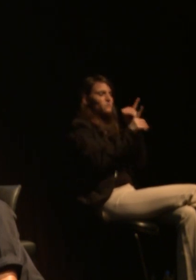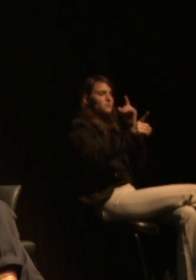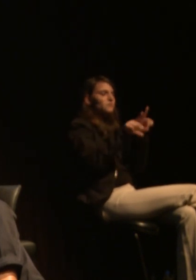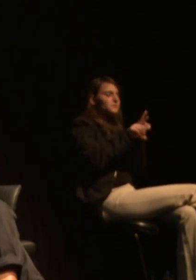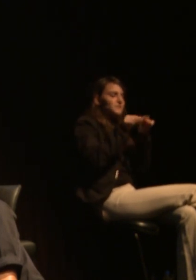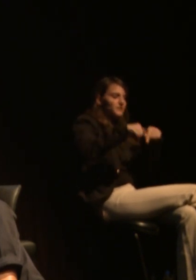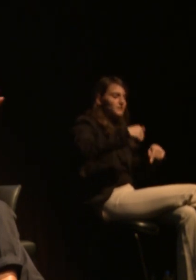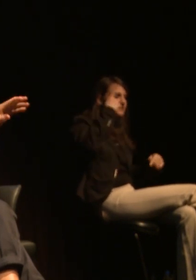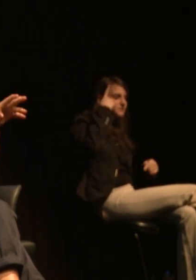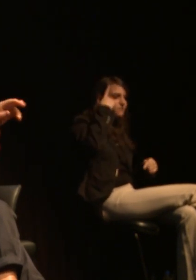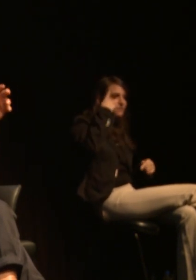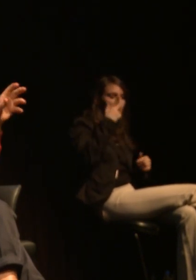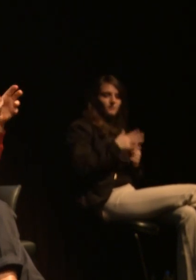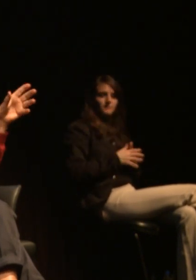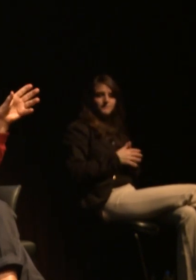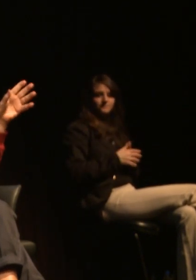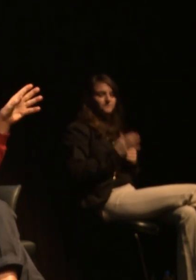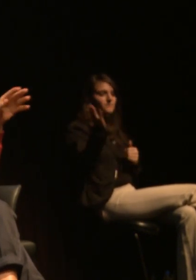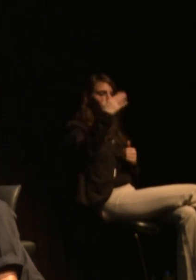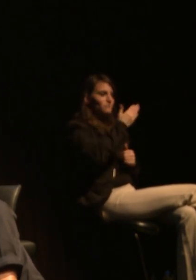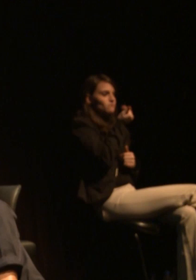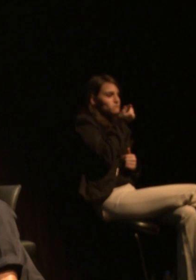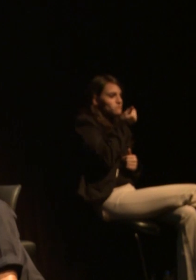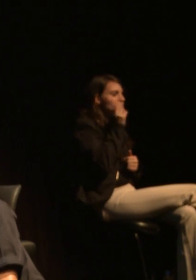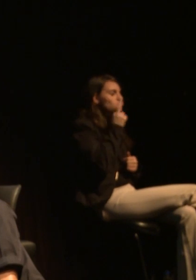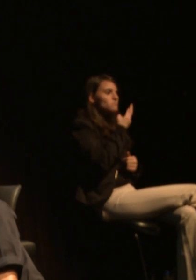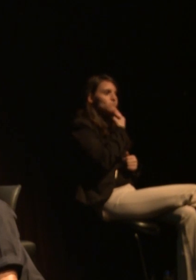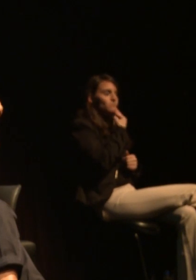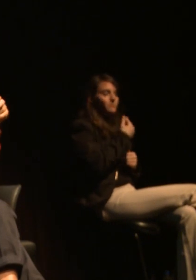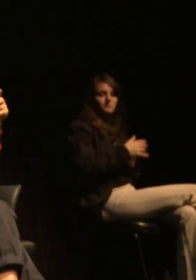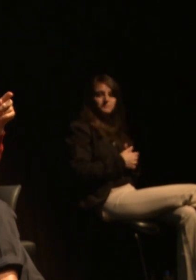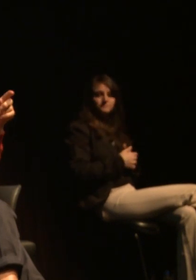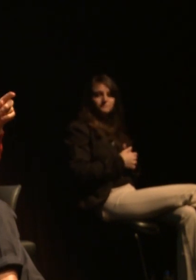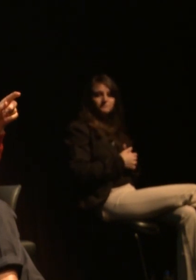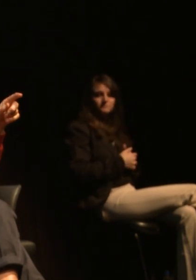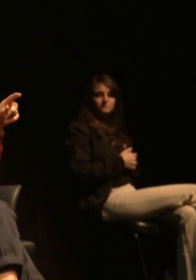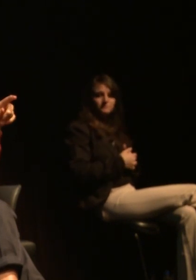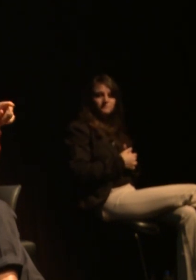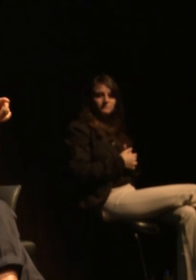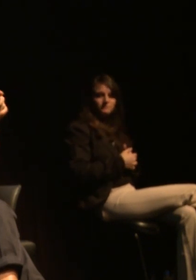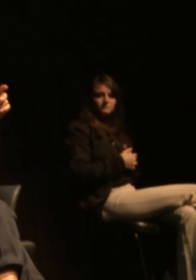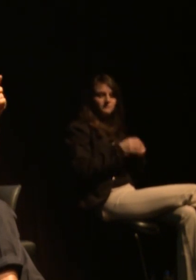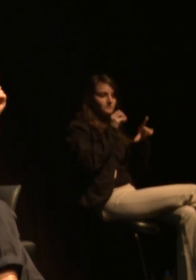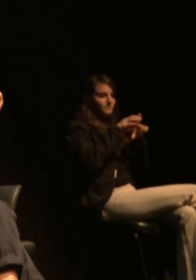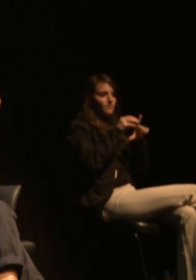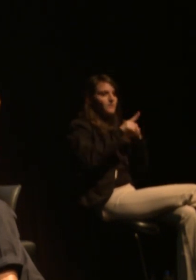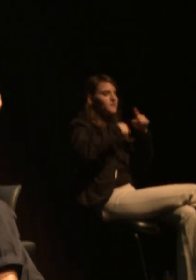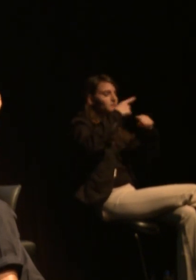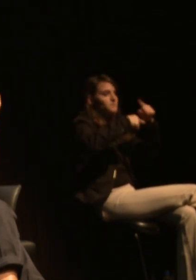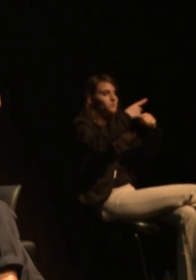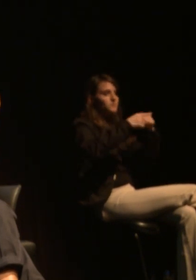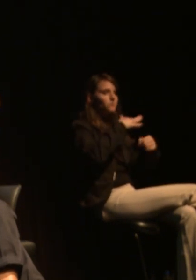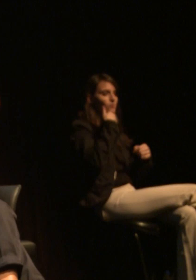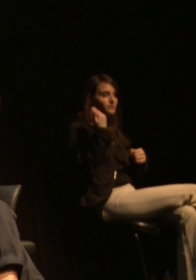São Paulo. Ela veio e teve um jantar que ela teve. E eu só descobri, na verdade, a literatura dela muito tempo